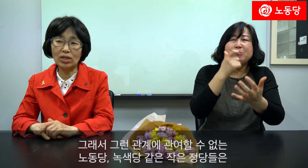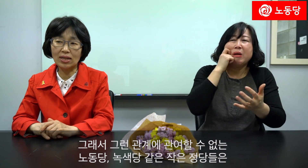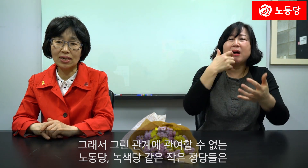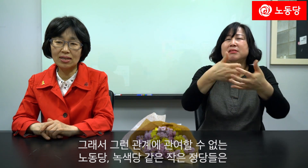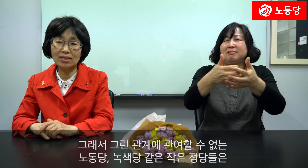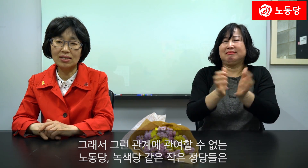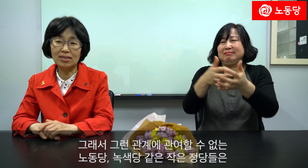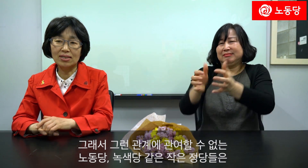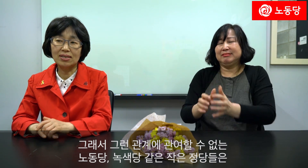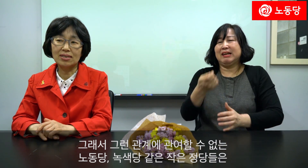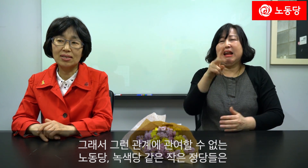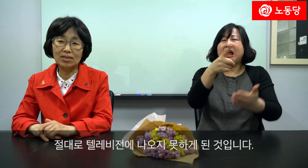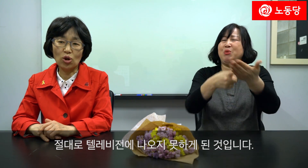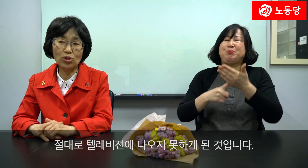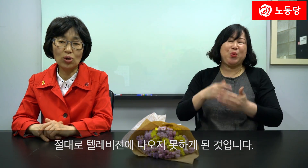작은 정당들은